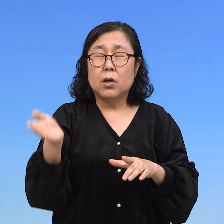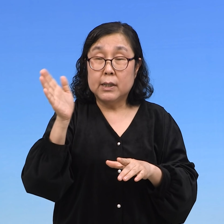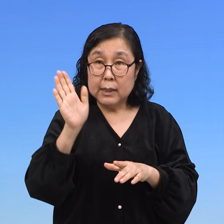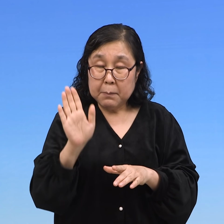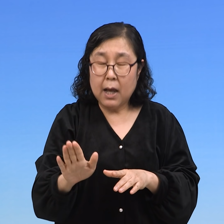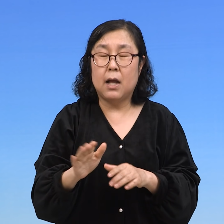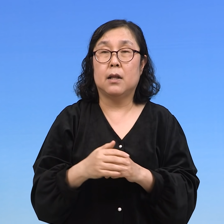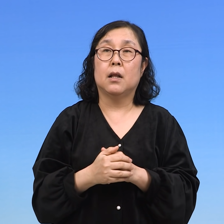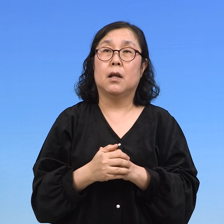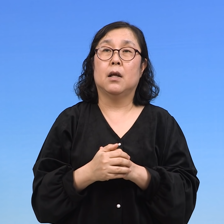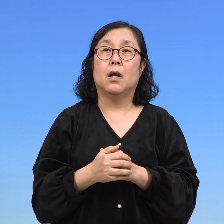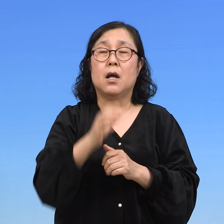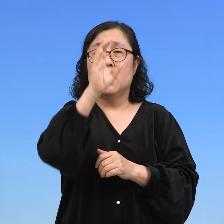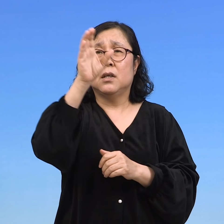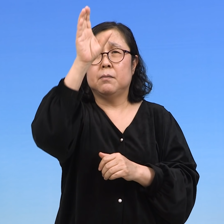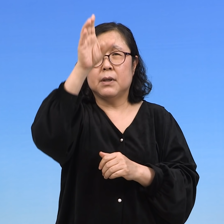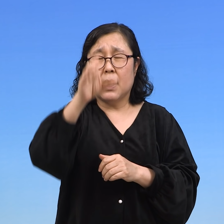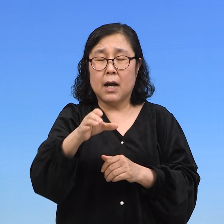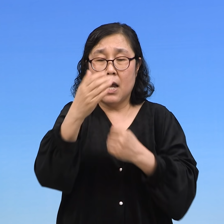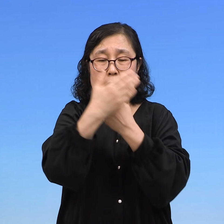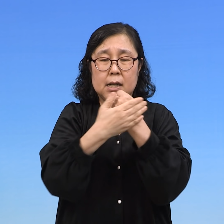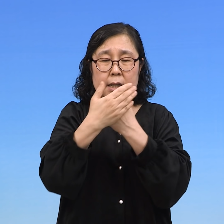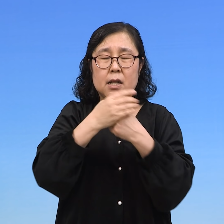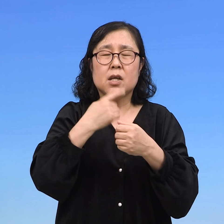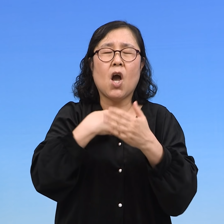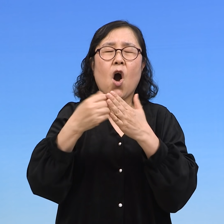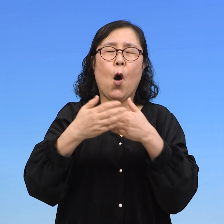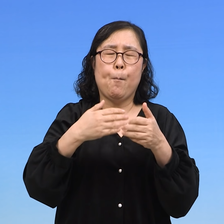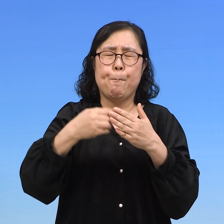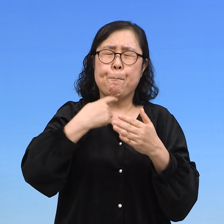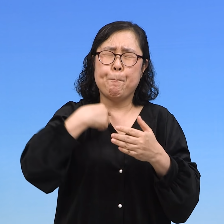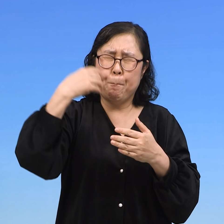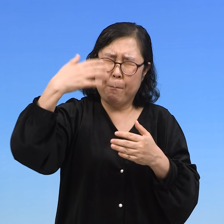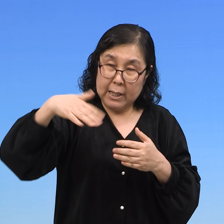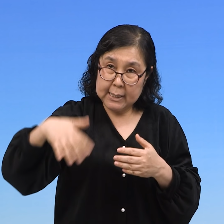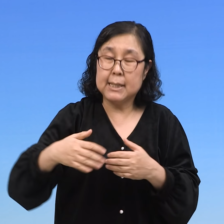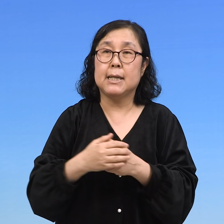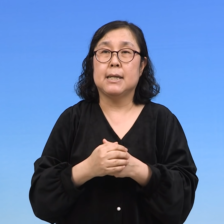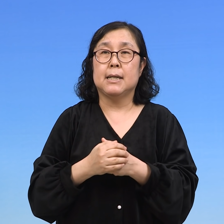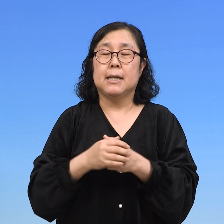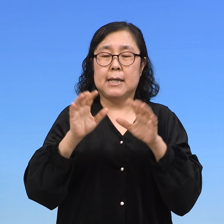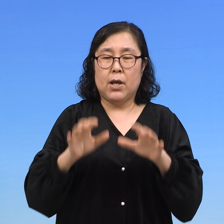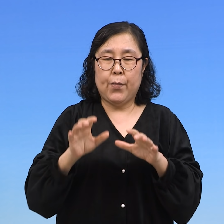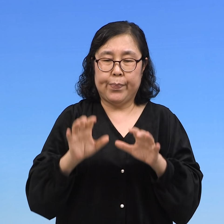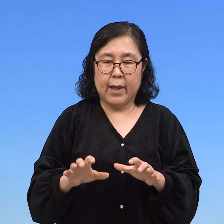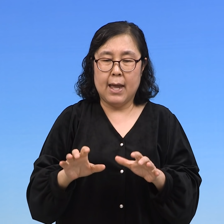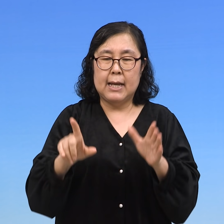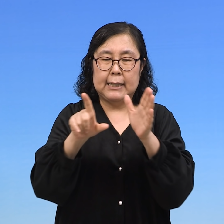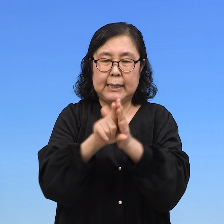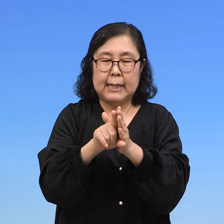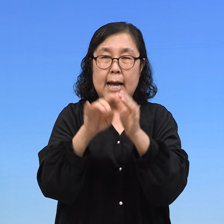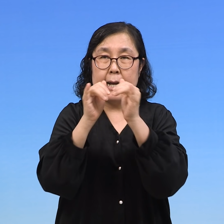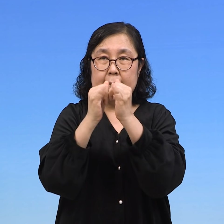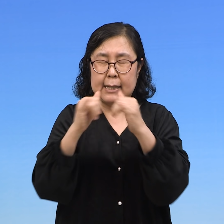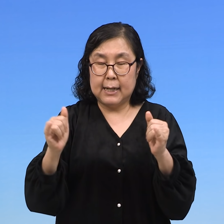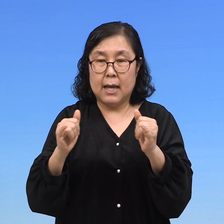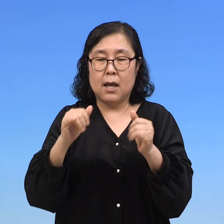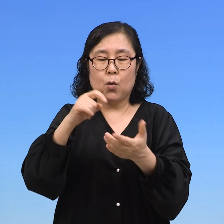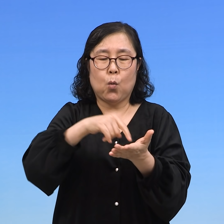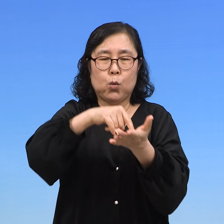생활의 근무섭은 있으나 십자가의 은혜는 경험하지 못한 현대 신앙인들의 고독처럼